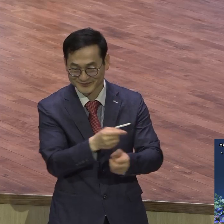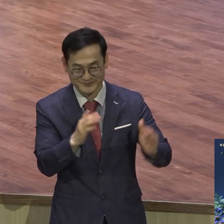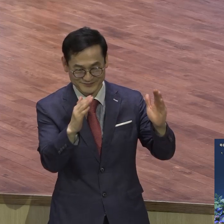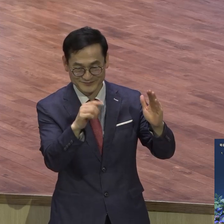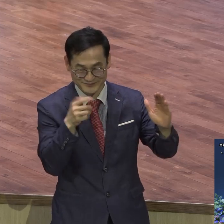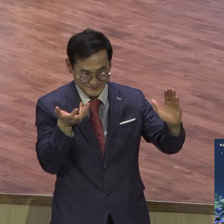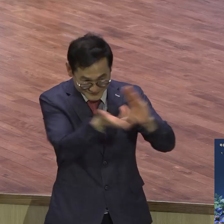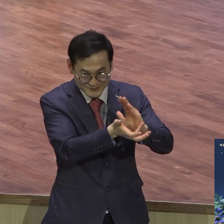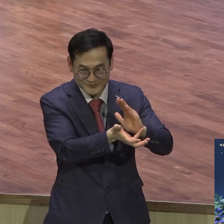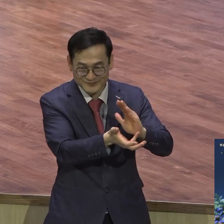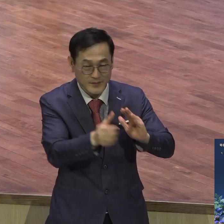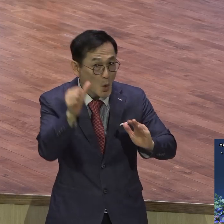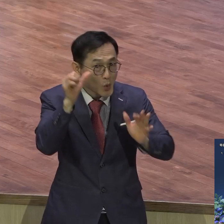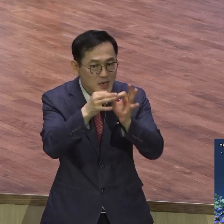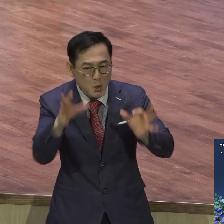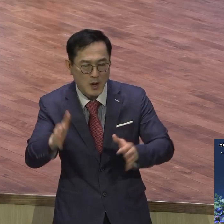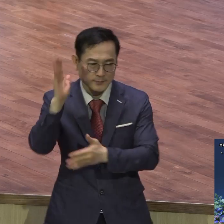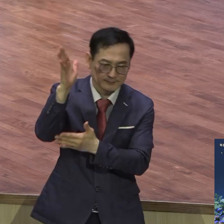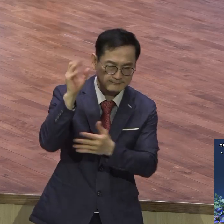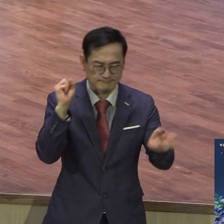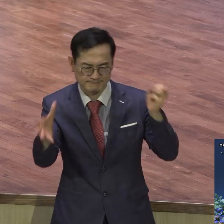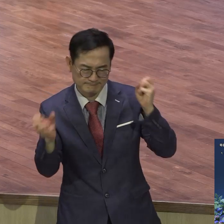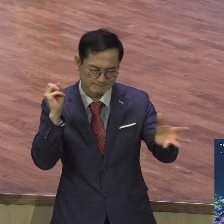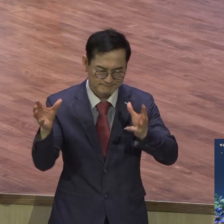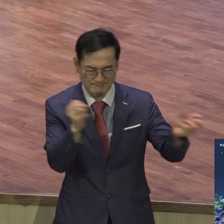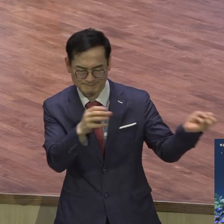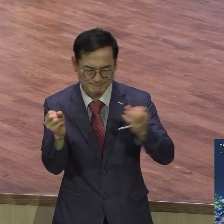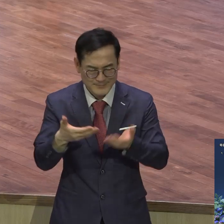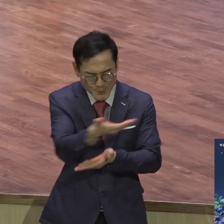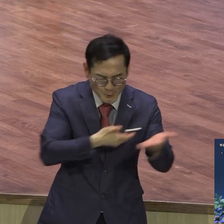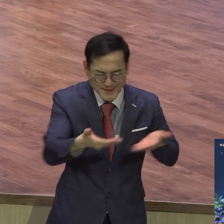그냥 포럼하고 교제하고